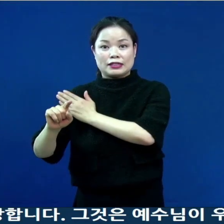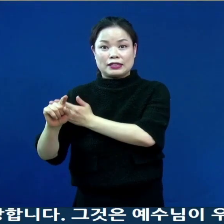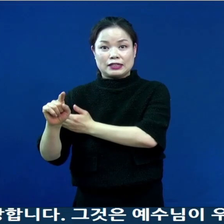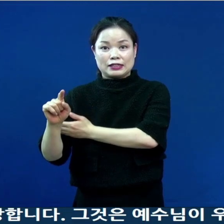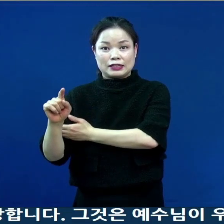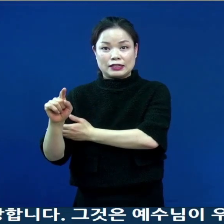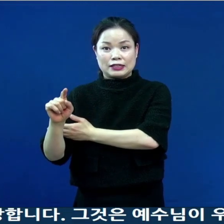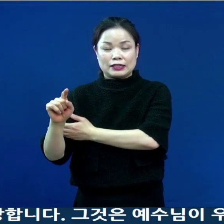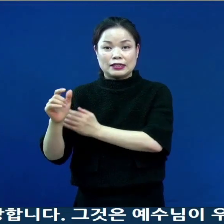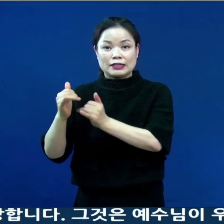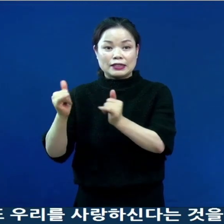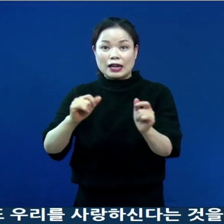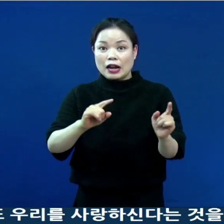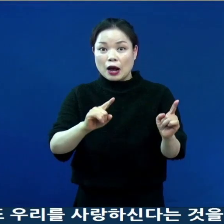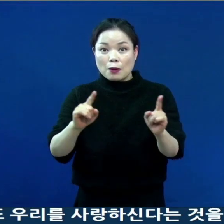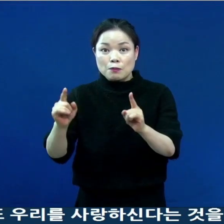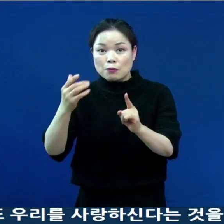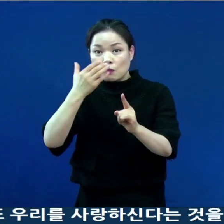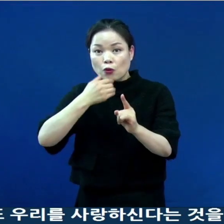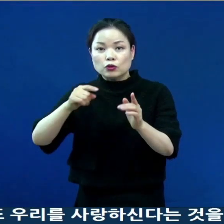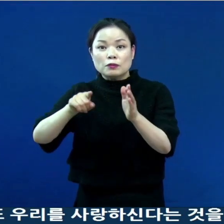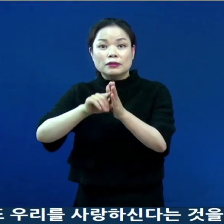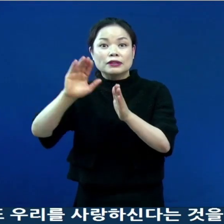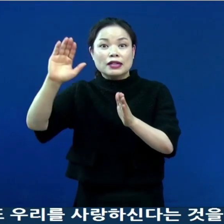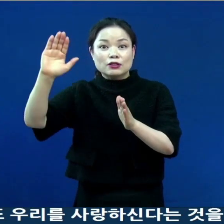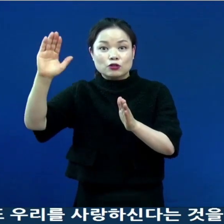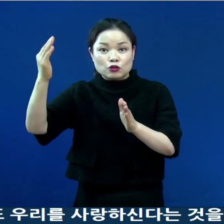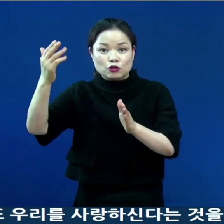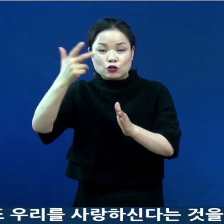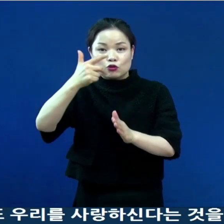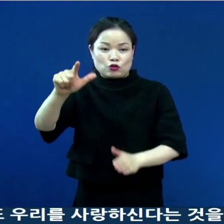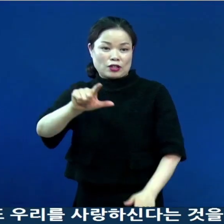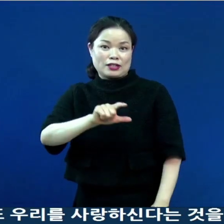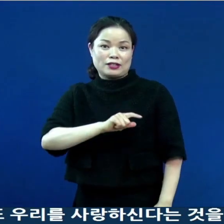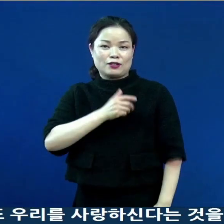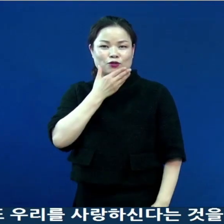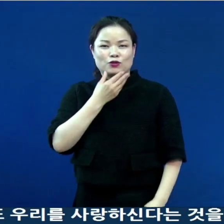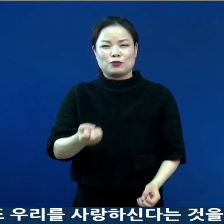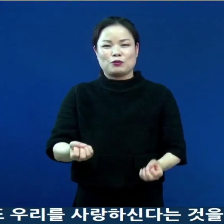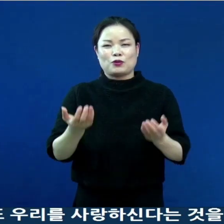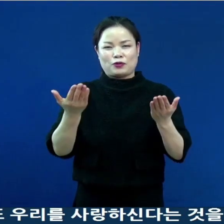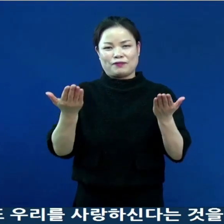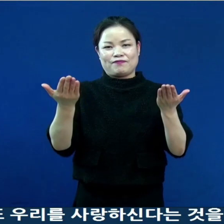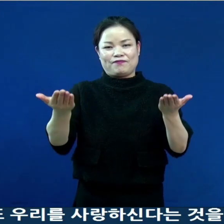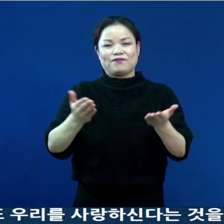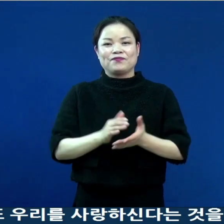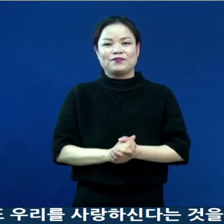사람을 살리는 복된 믿음이 될 수 있기를 주의 이름으로 축원합니다.